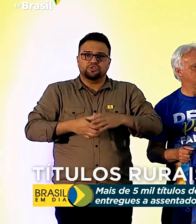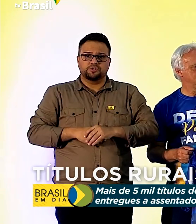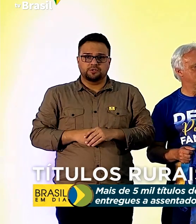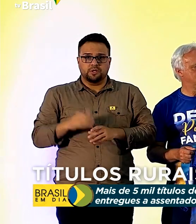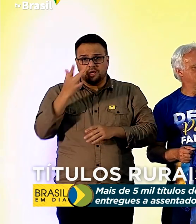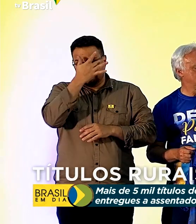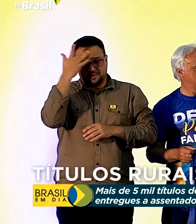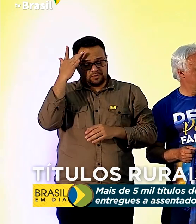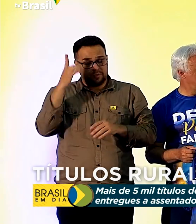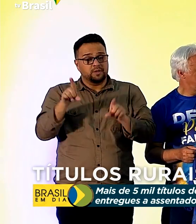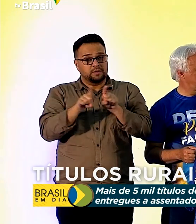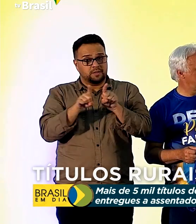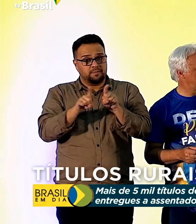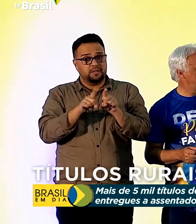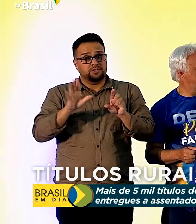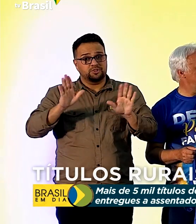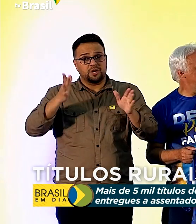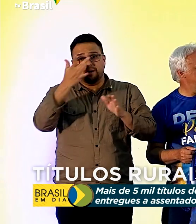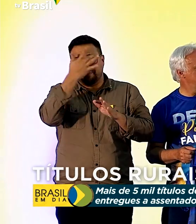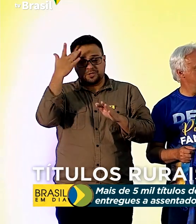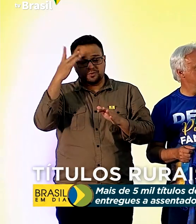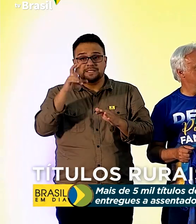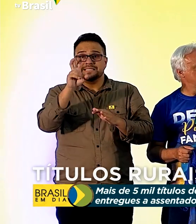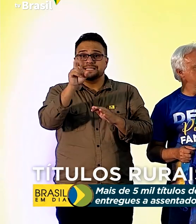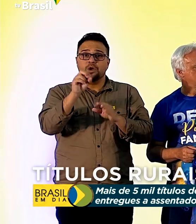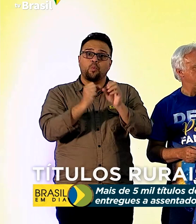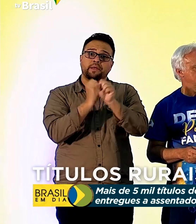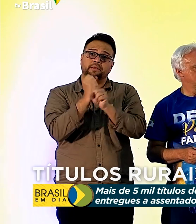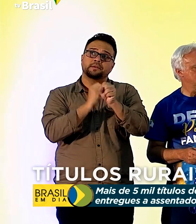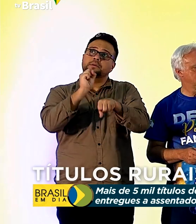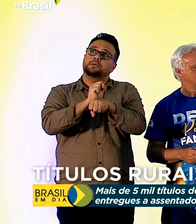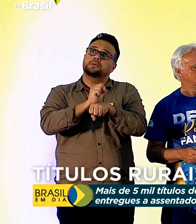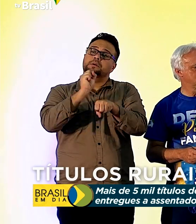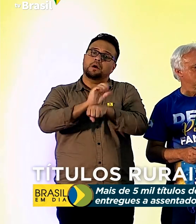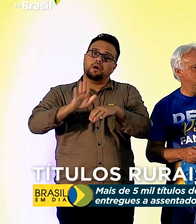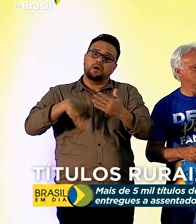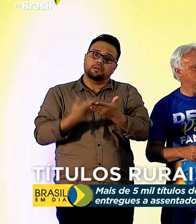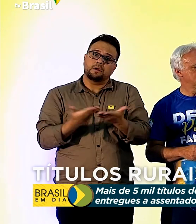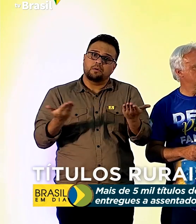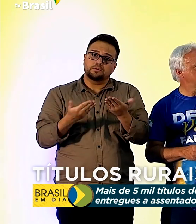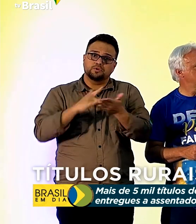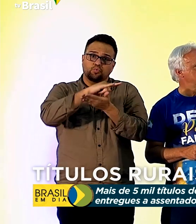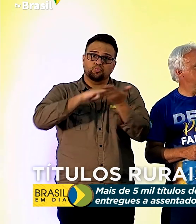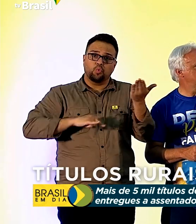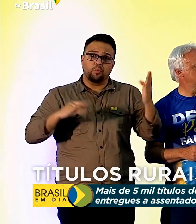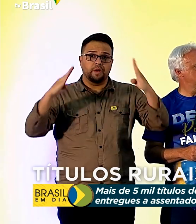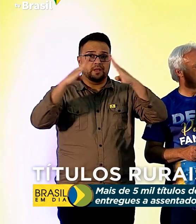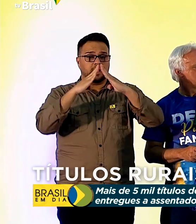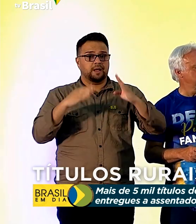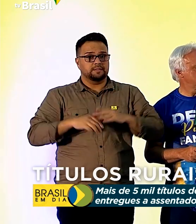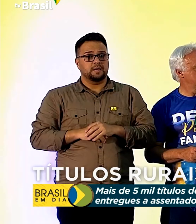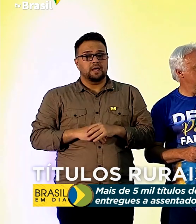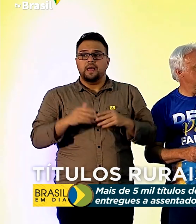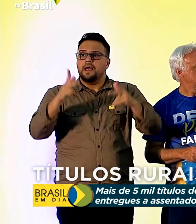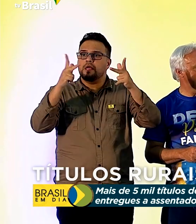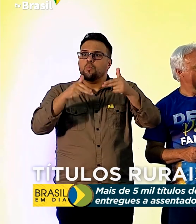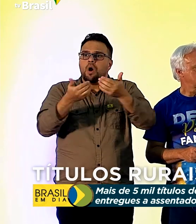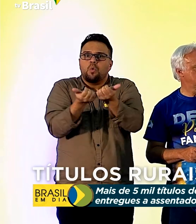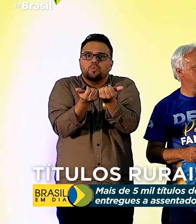muita gente está há 50 anos esperando seu título, você está dando uma carta de alforria para